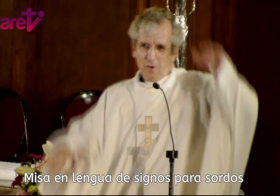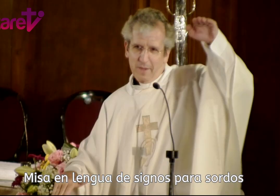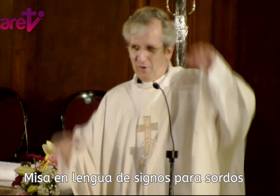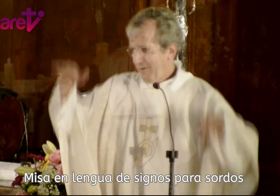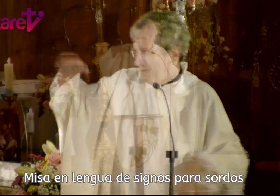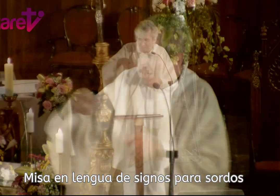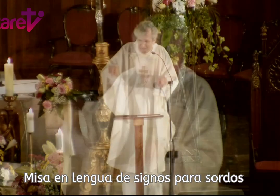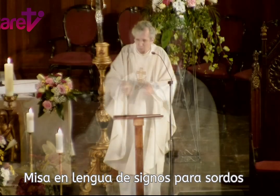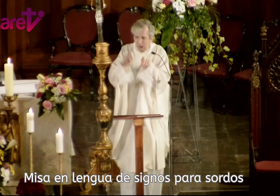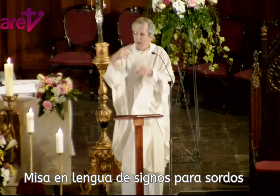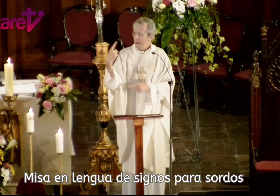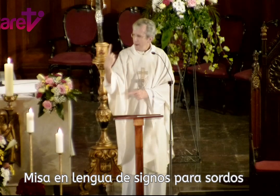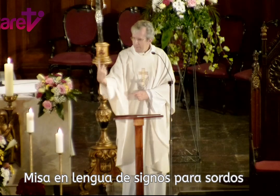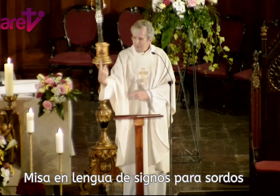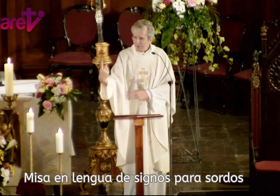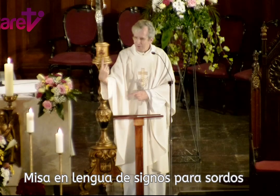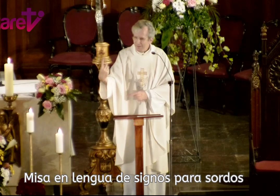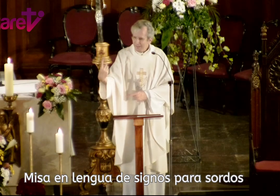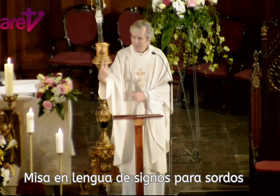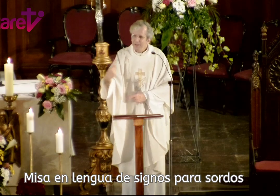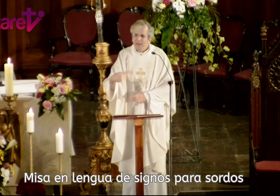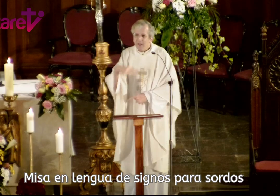menor, es decir, da igual. El primero,